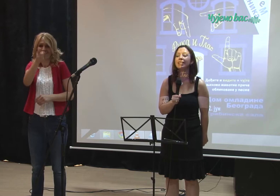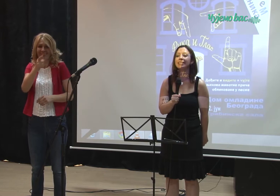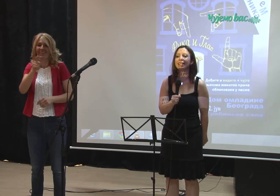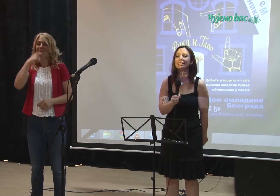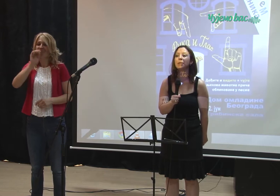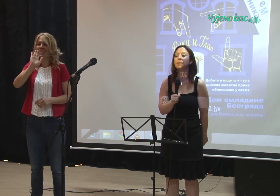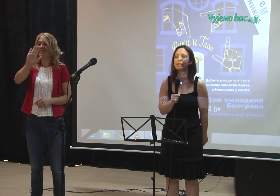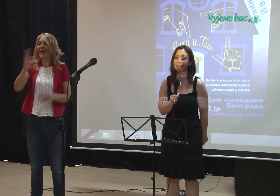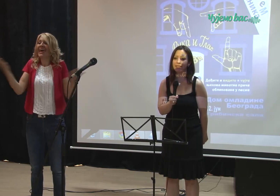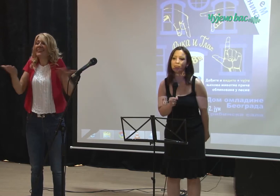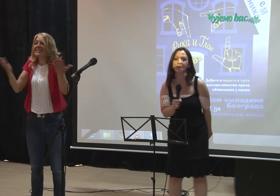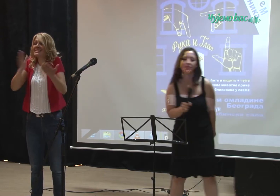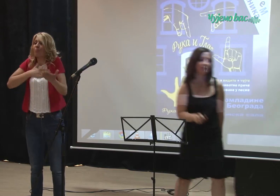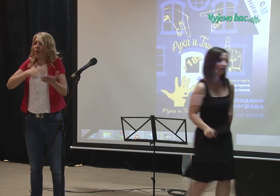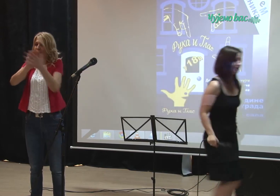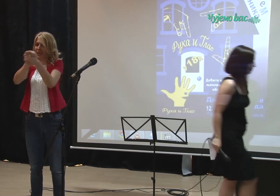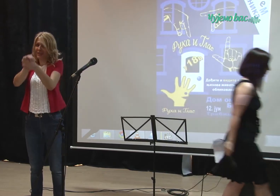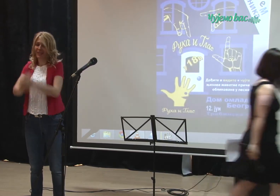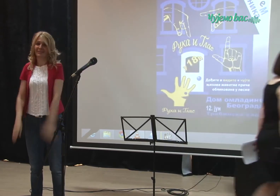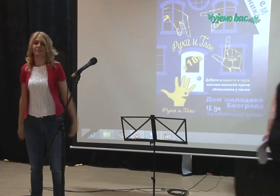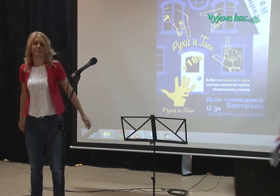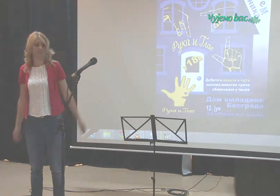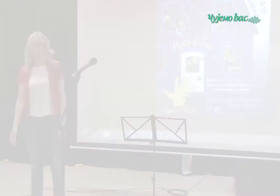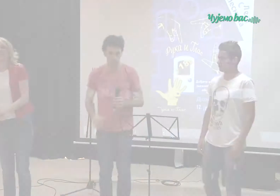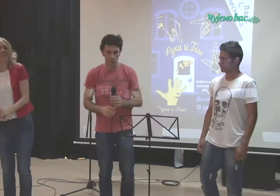poemu Deset prijatelj.